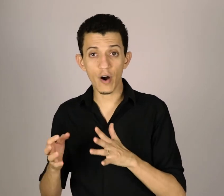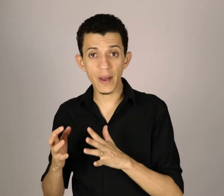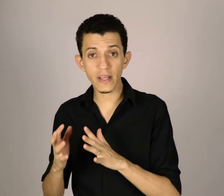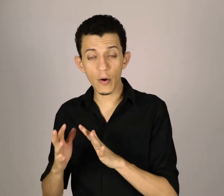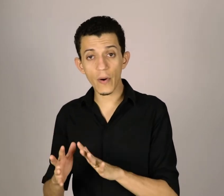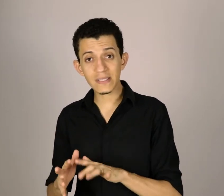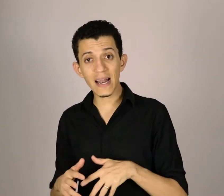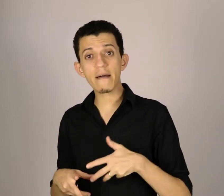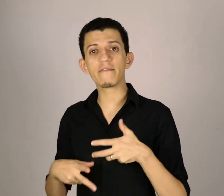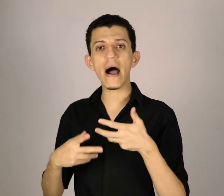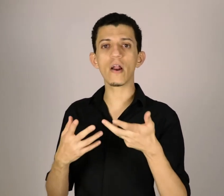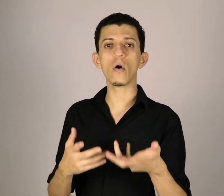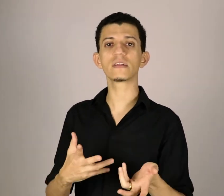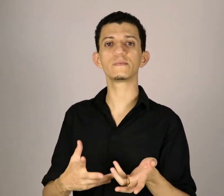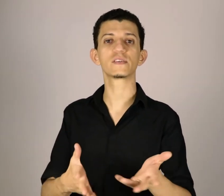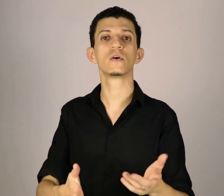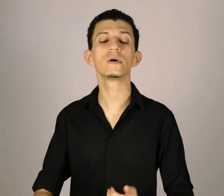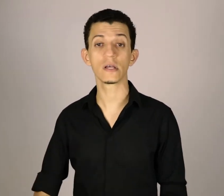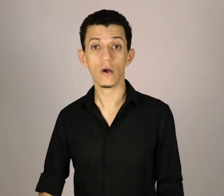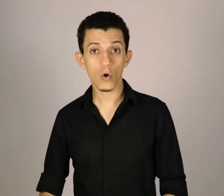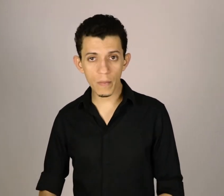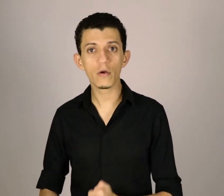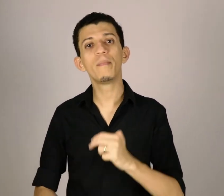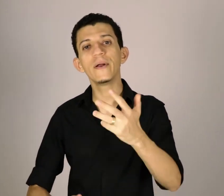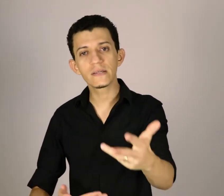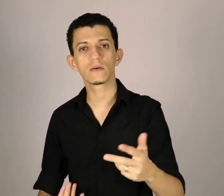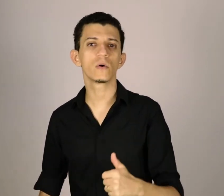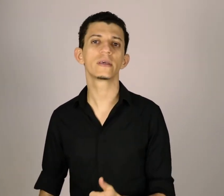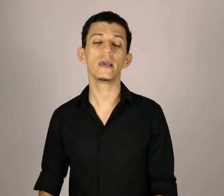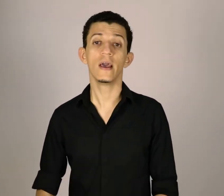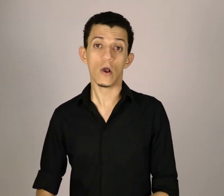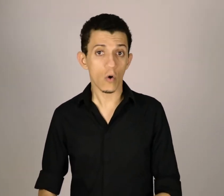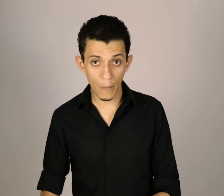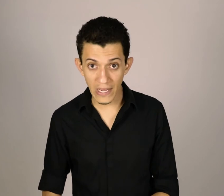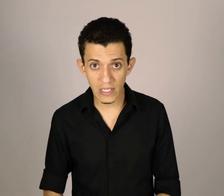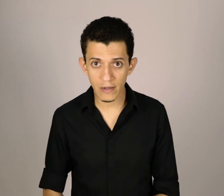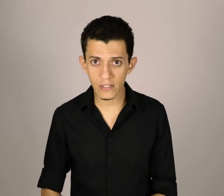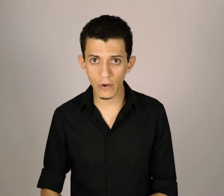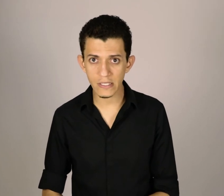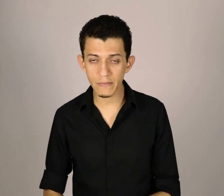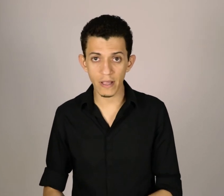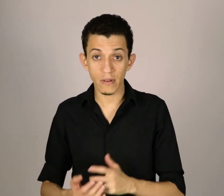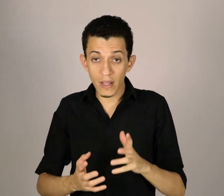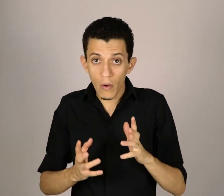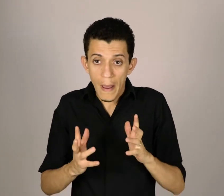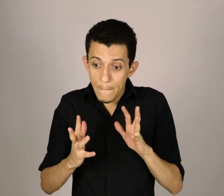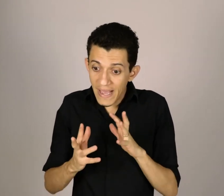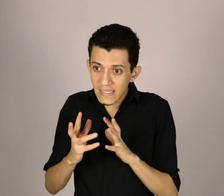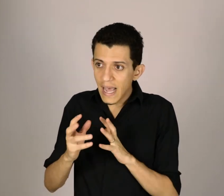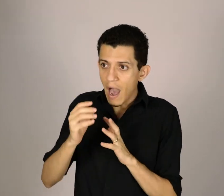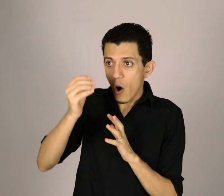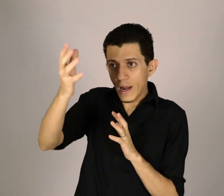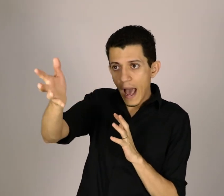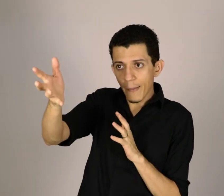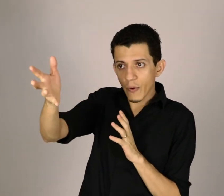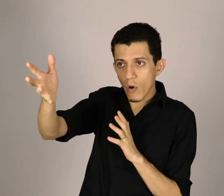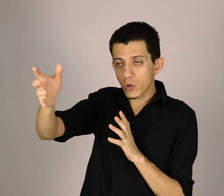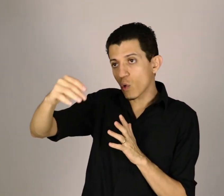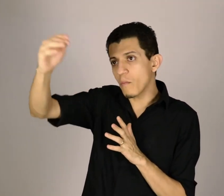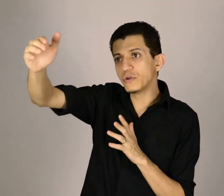ainda que eu possa levar outras pessoas comigo. Por isso que eu estou aqui compartilhando esse conhecimento. Então, pensar, olhar para o outro como um